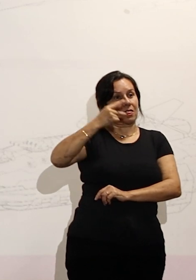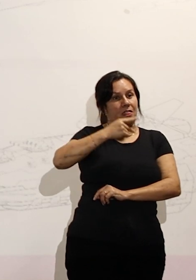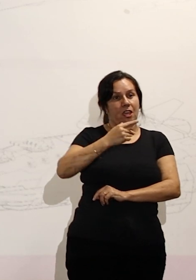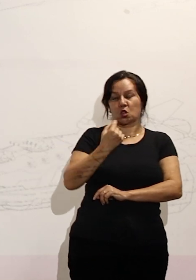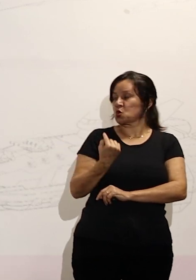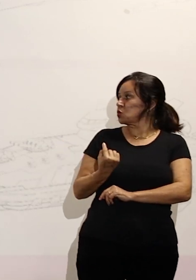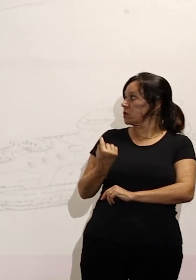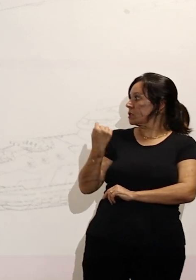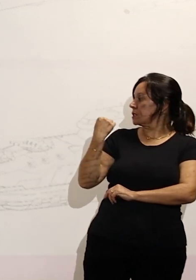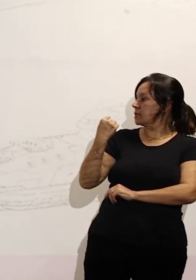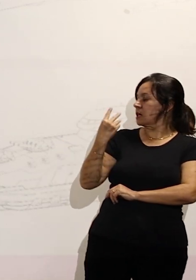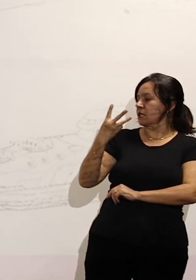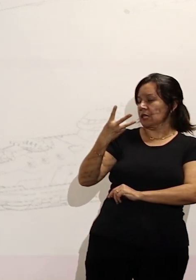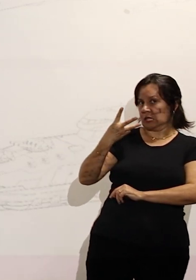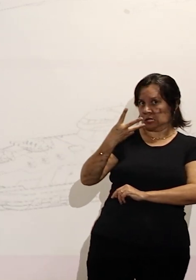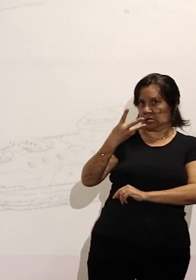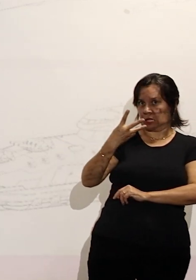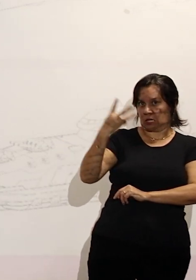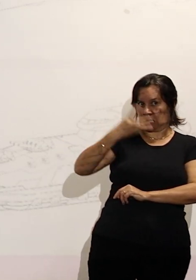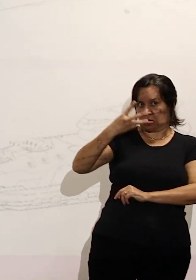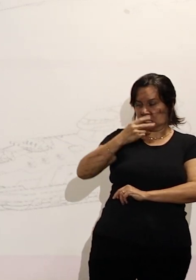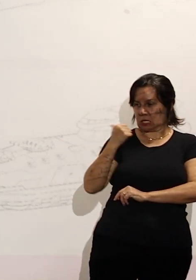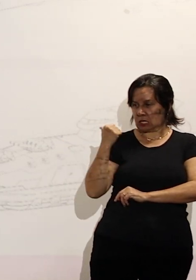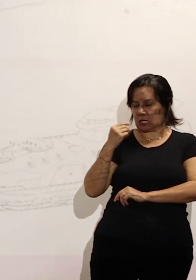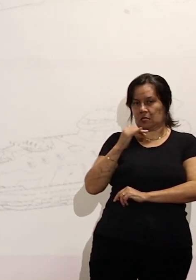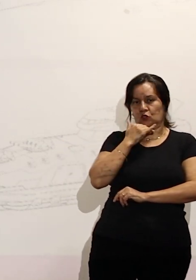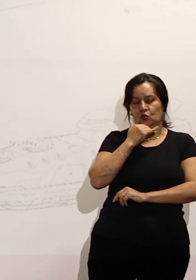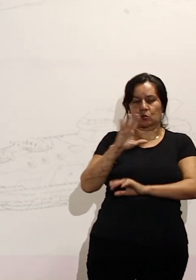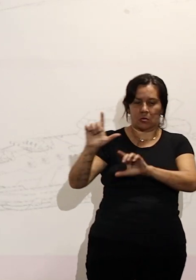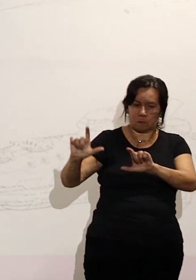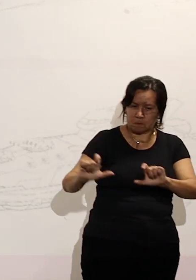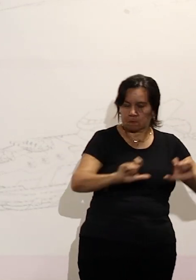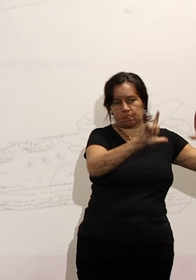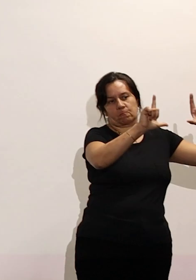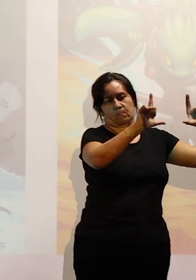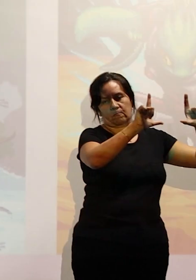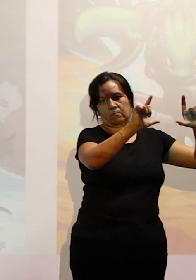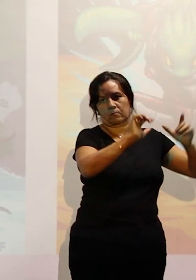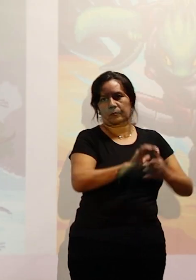fragata, então, né, terceira, no caso, ali das 3. Né? Pode passar para o próximo, por favor.